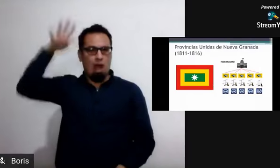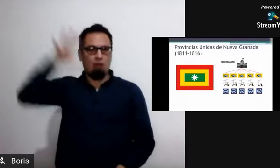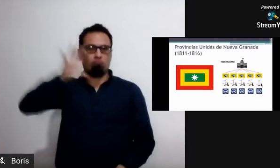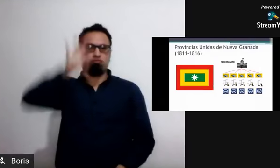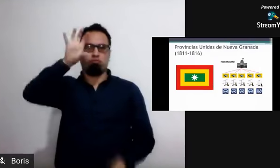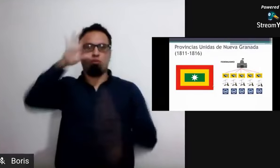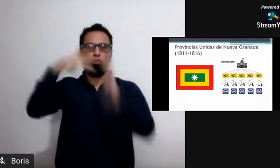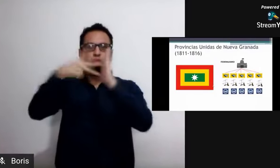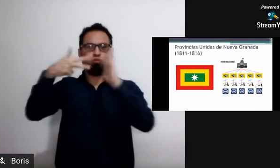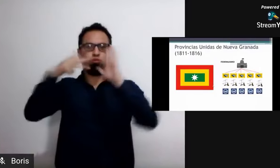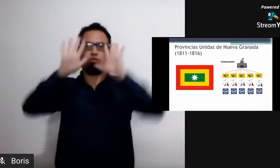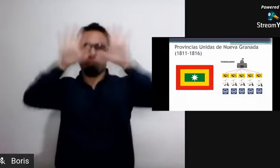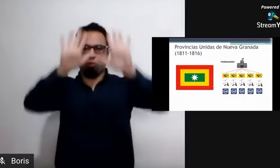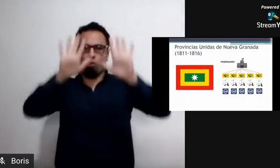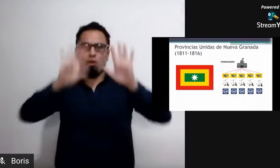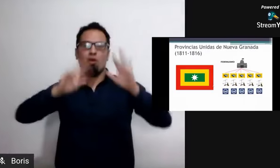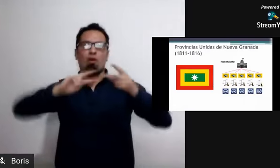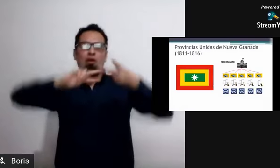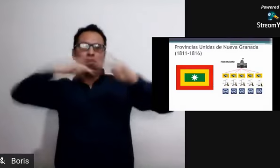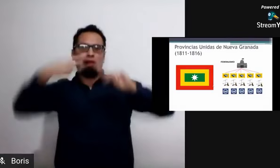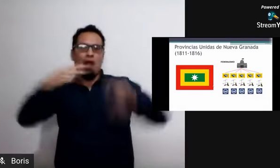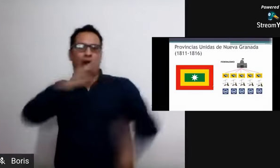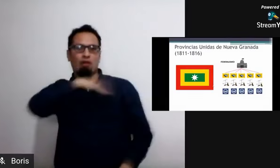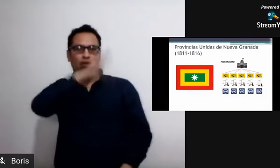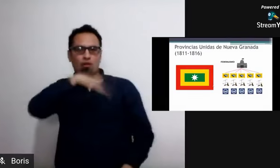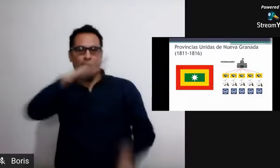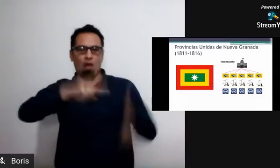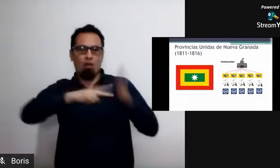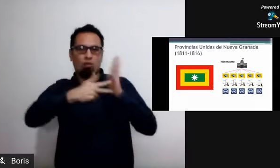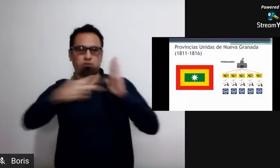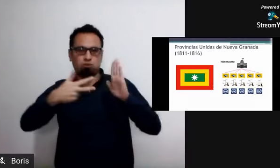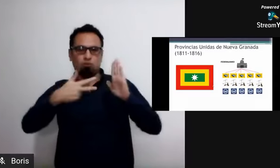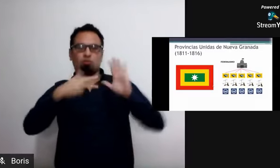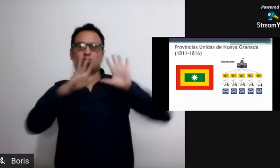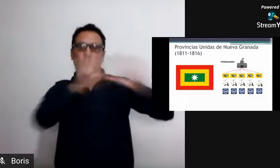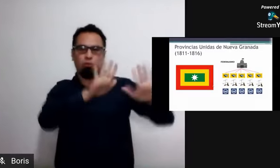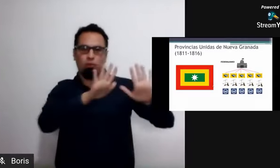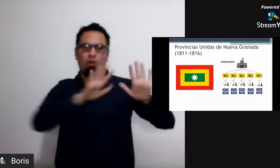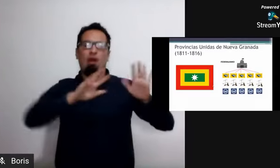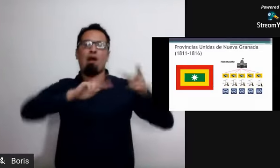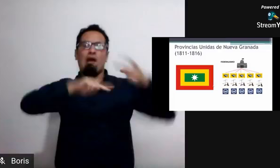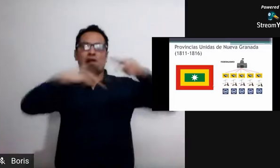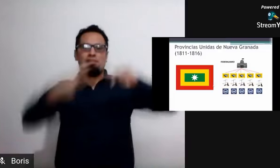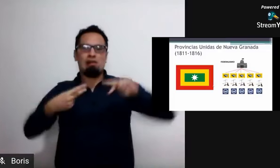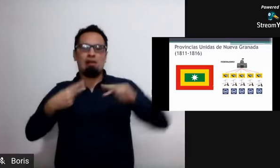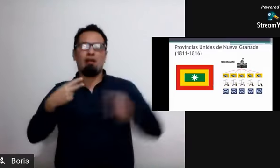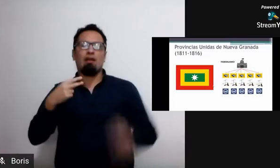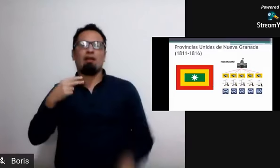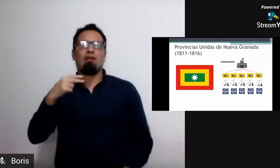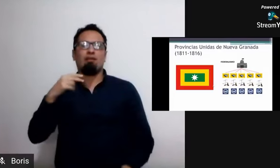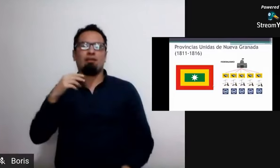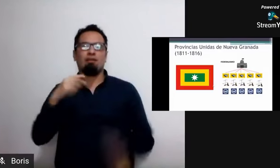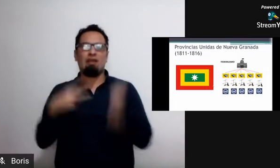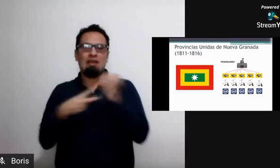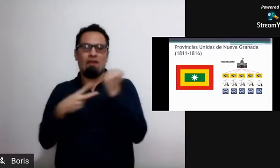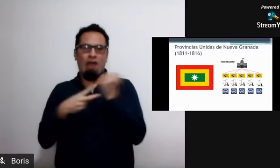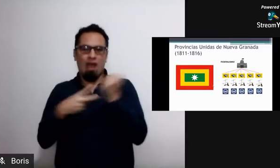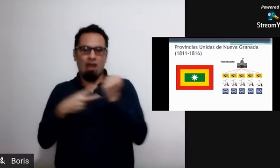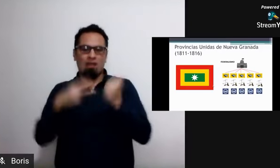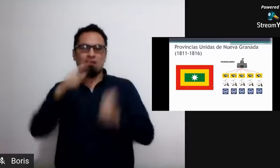se conocía como las Provincias Unidas de Nueva Granada. Entonces, en la región de